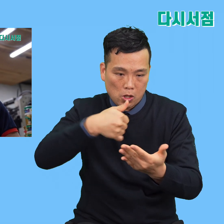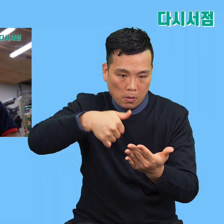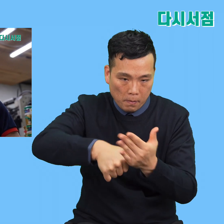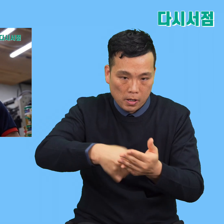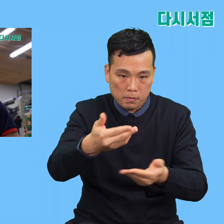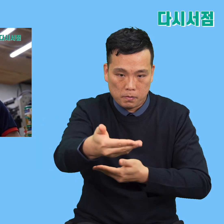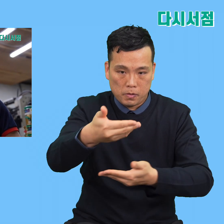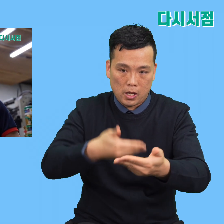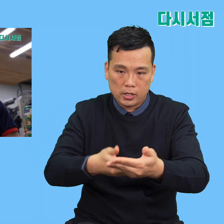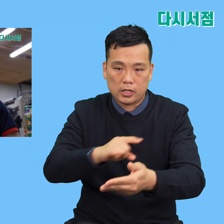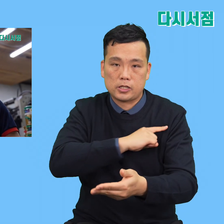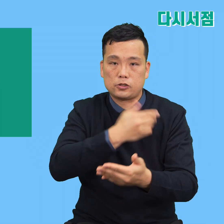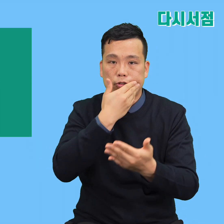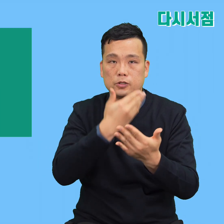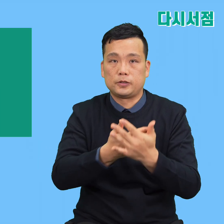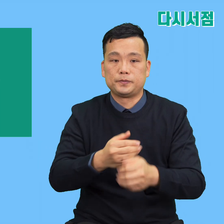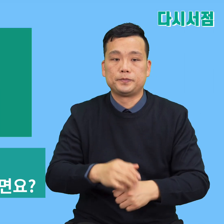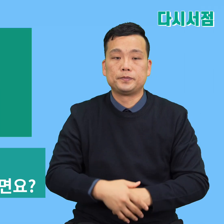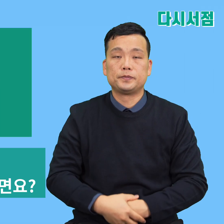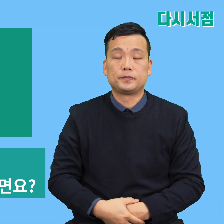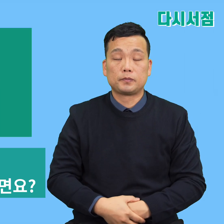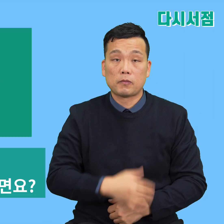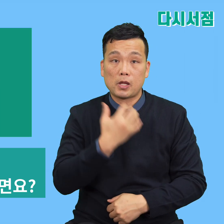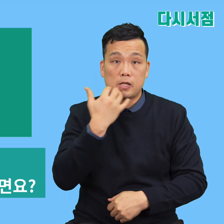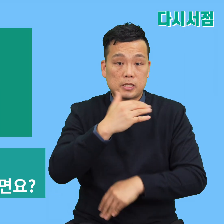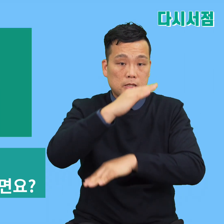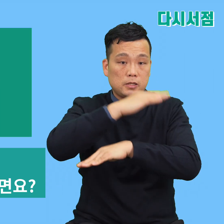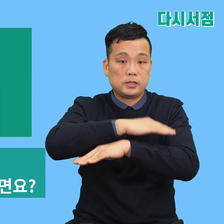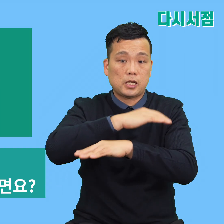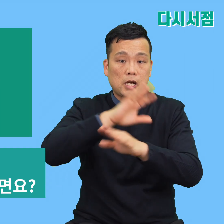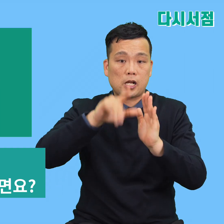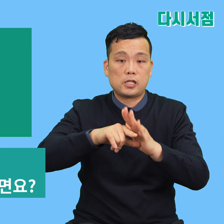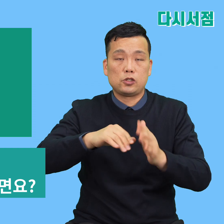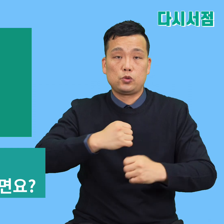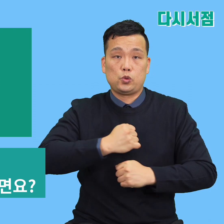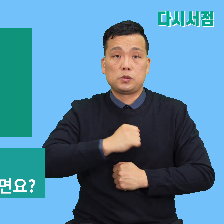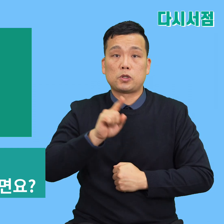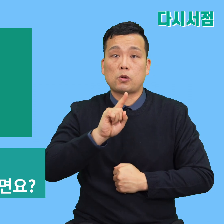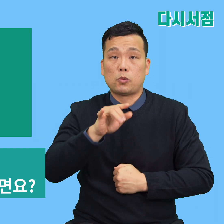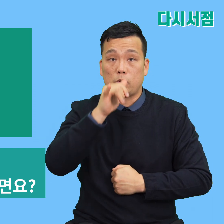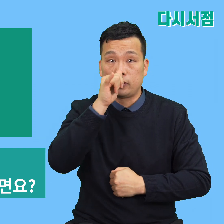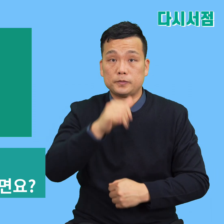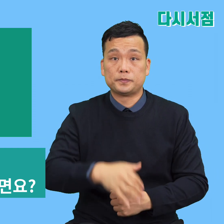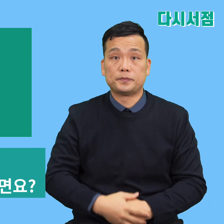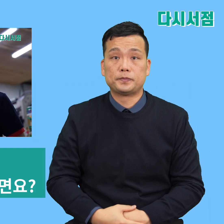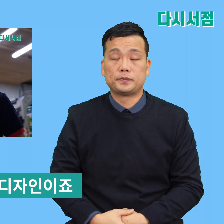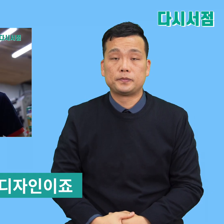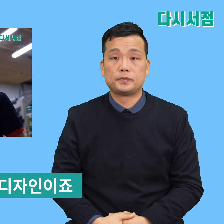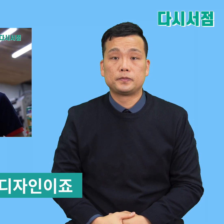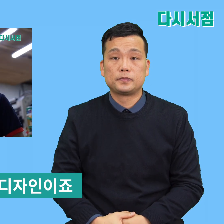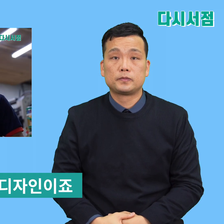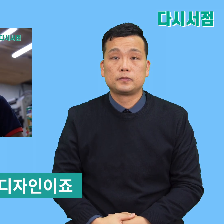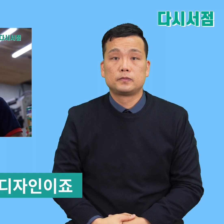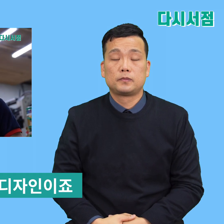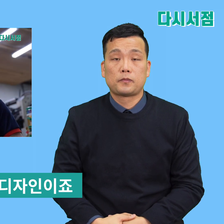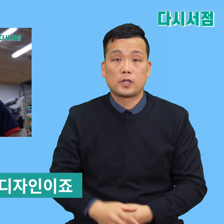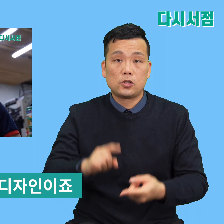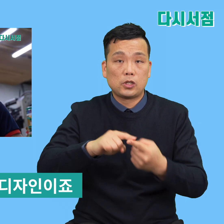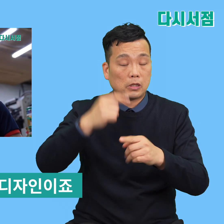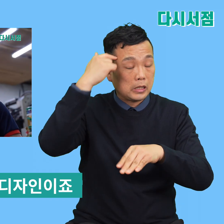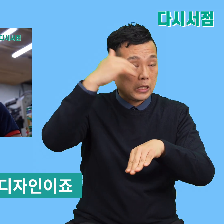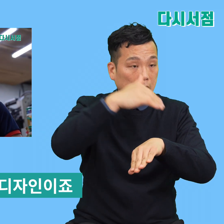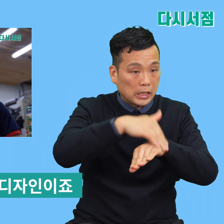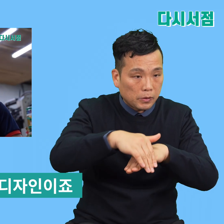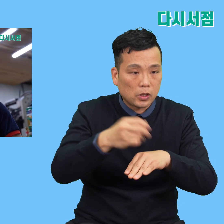가장 정확한 거거든요. 컬러 인쇄를 할 때 주의해야 할 점이 있다면요? 그거야 이제 그